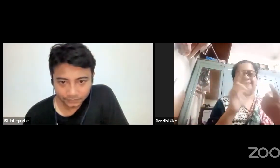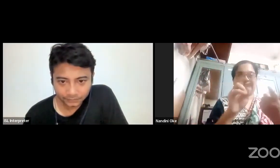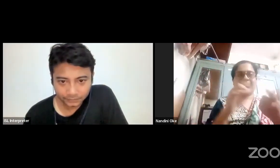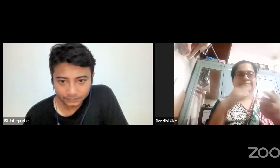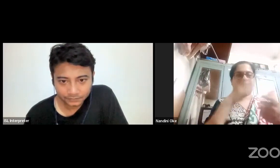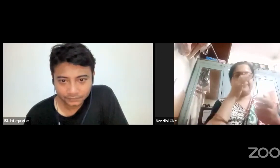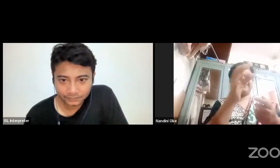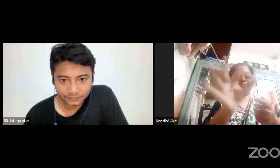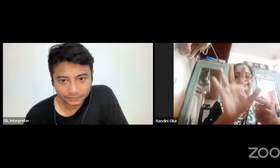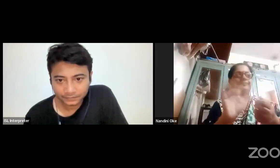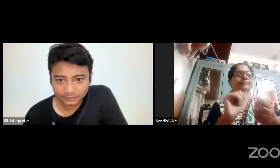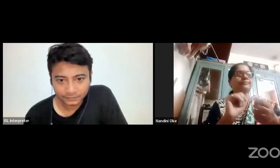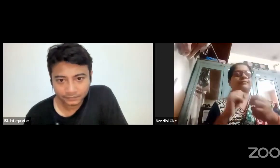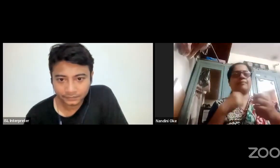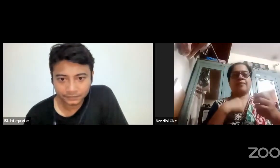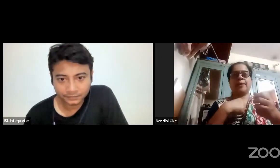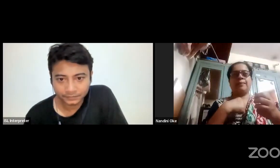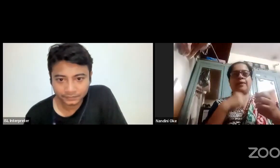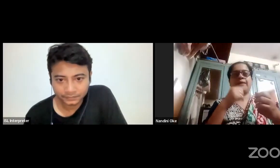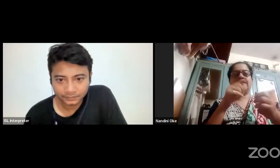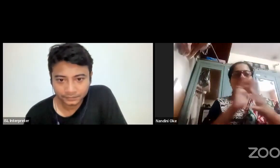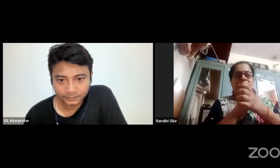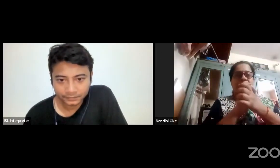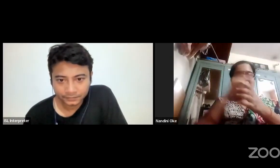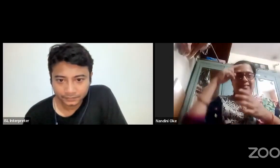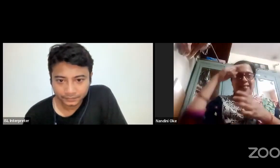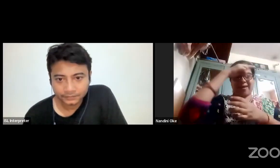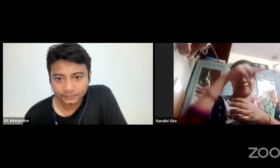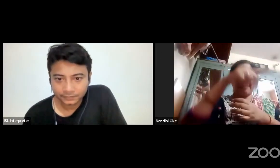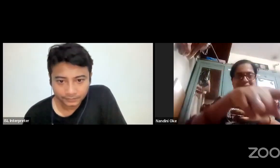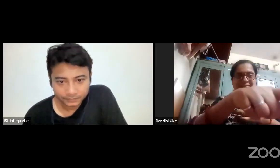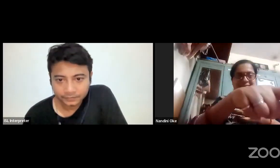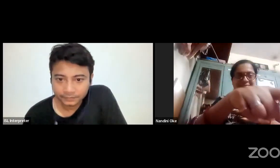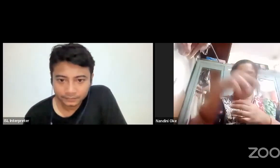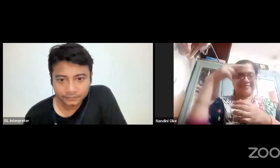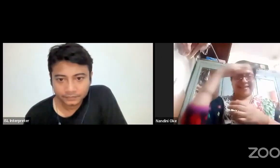ये लास्ट क्वेश्चन लेंगे प्रभु अम्बर, है ना।